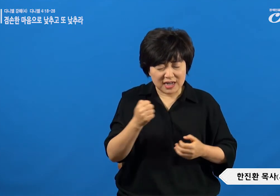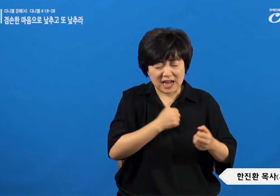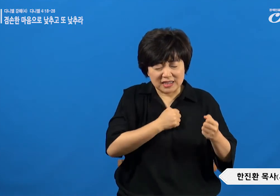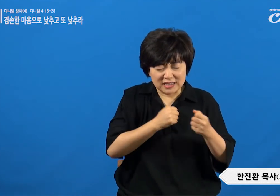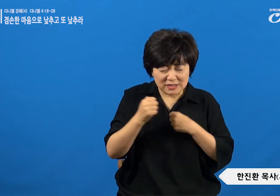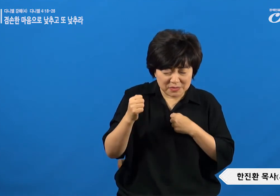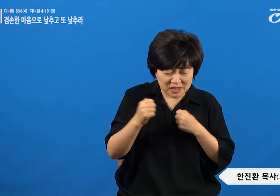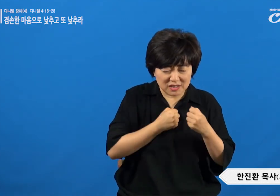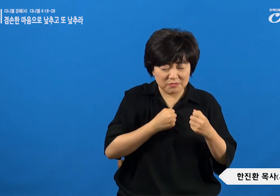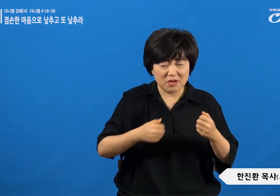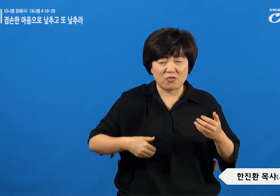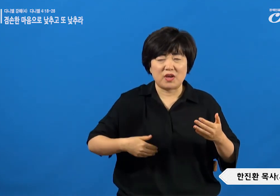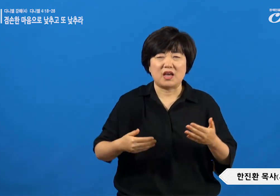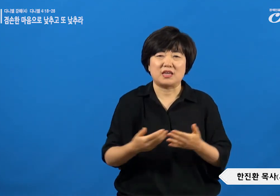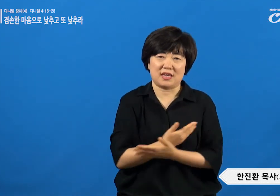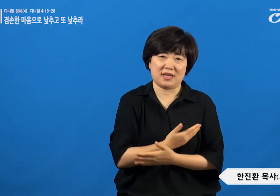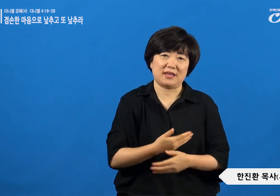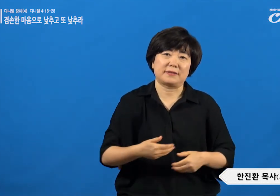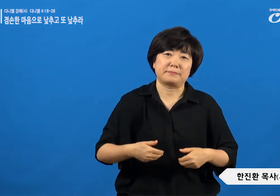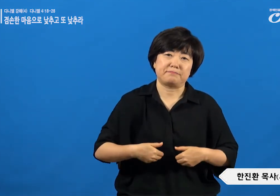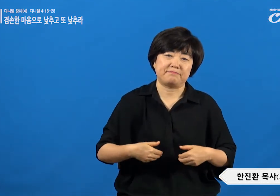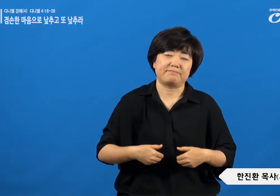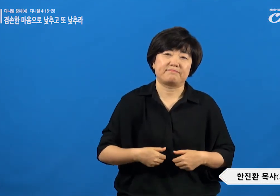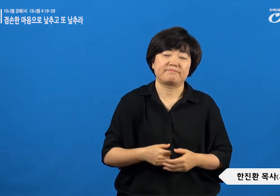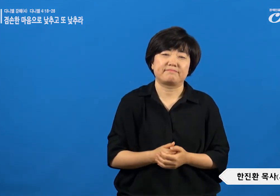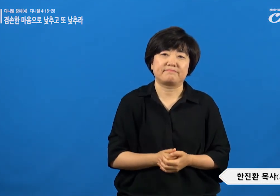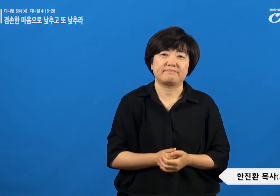가슴을 치며 회개해야 됩니다.